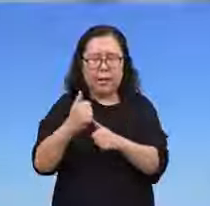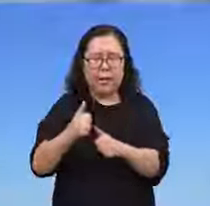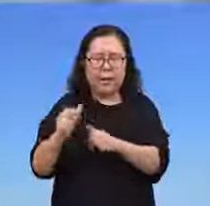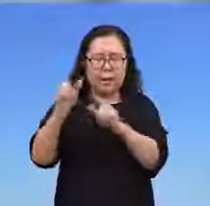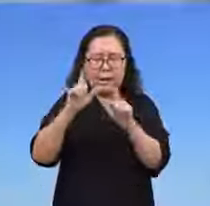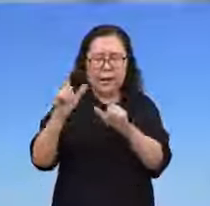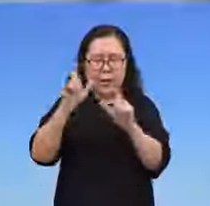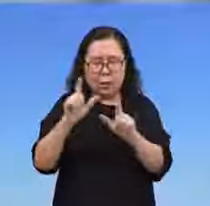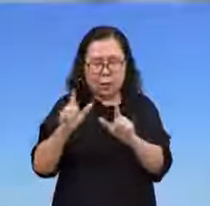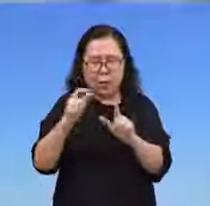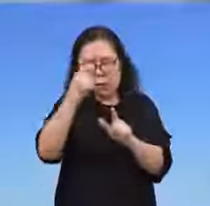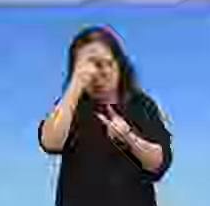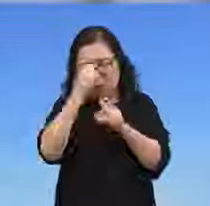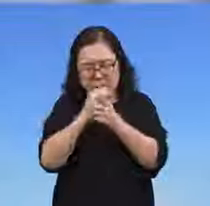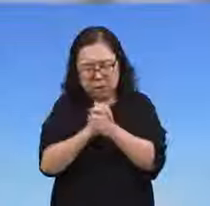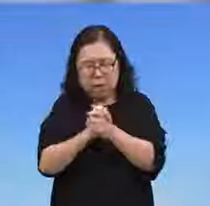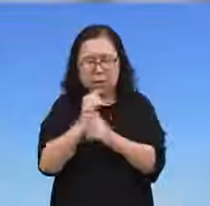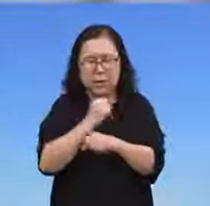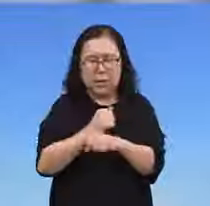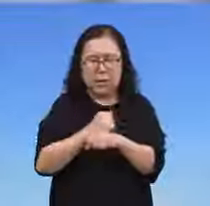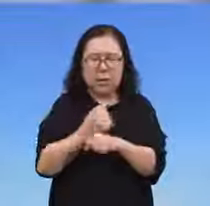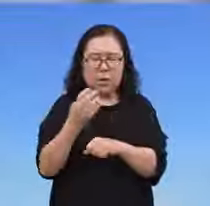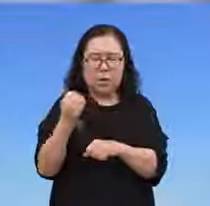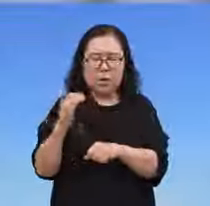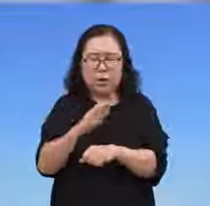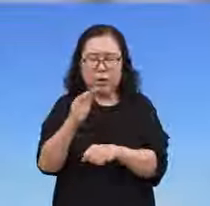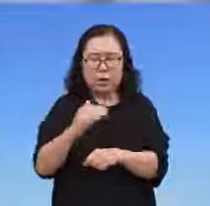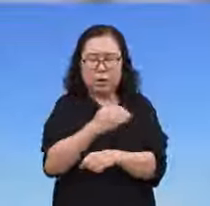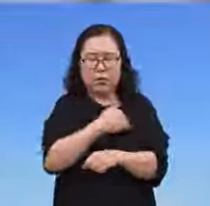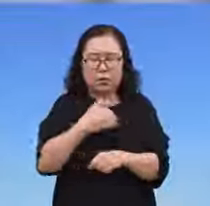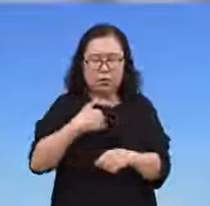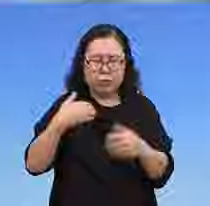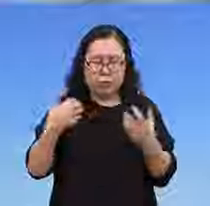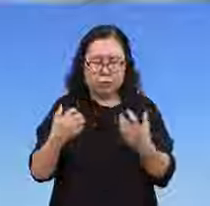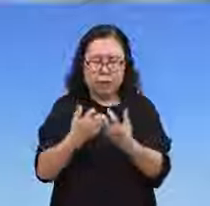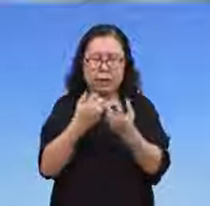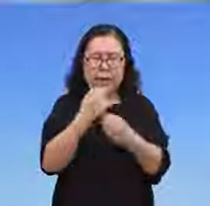기도가 얼마나 우리를 충만하게 하는지를 한 주